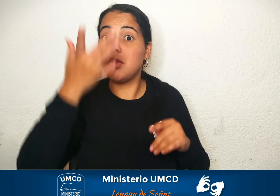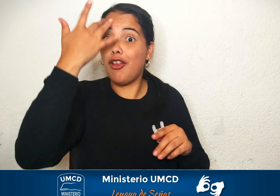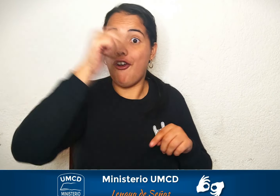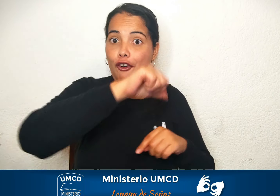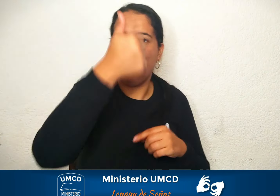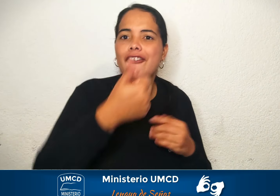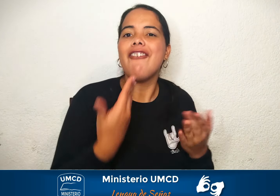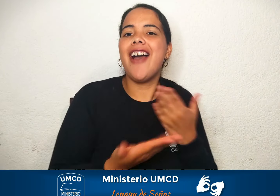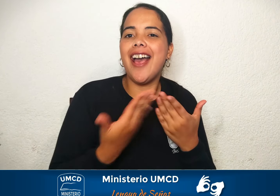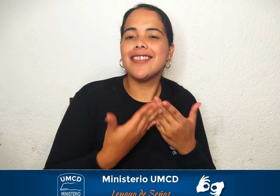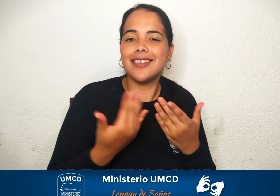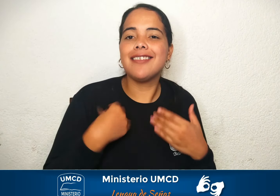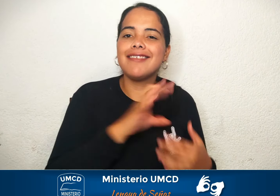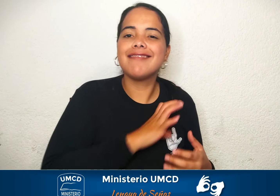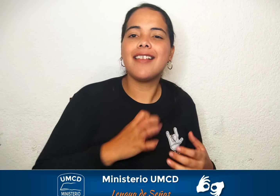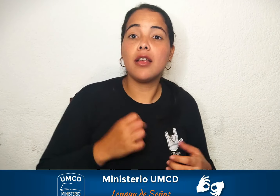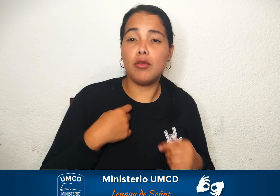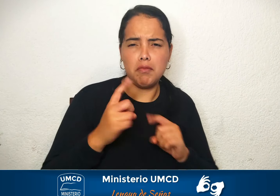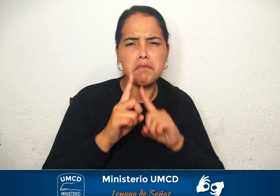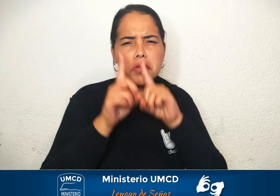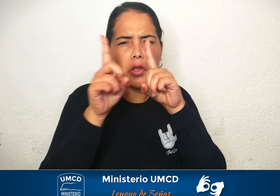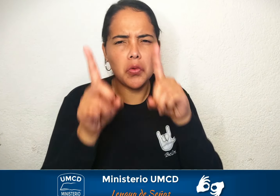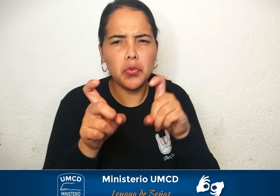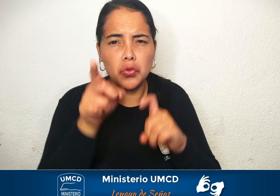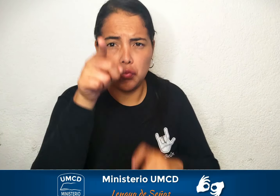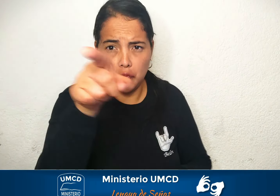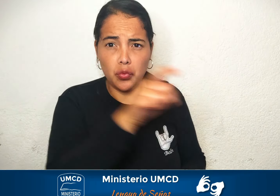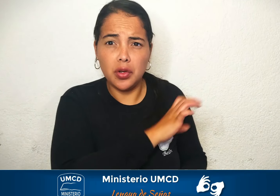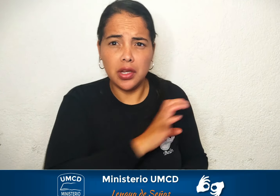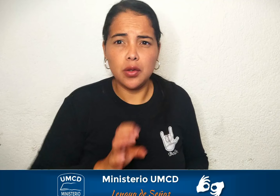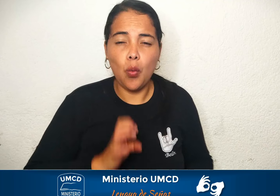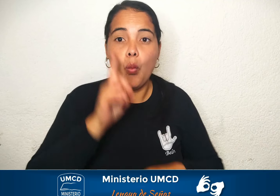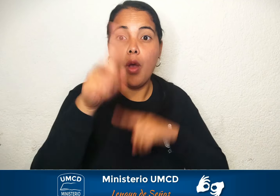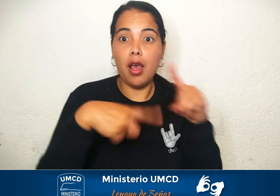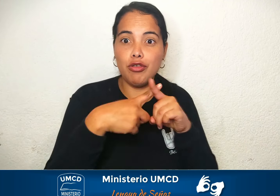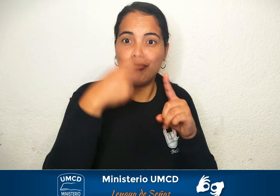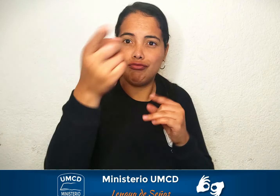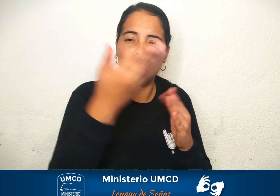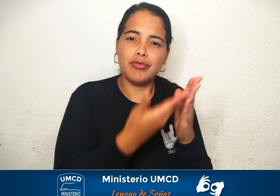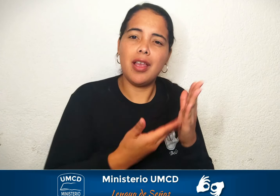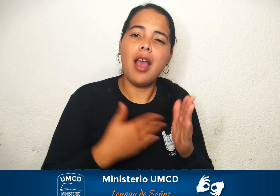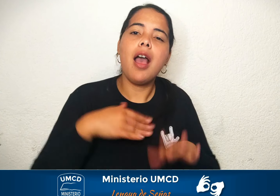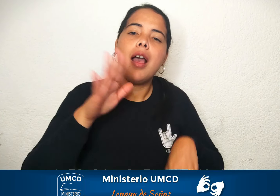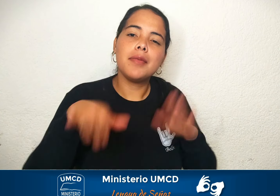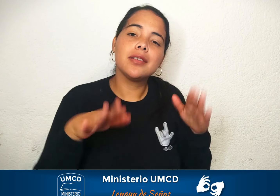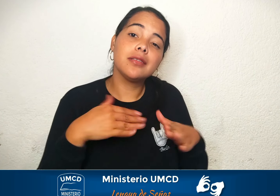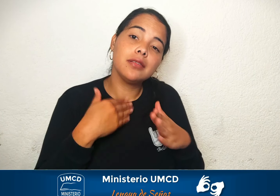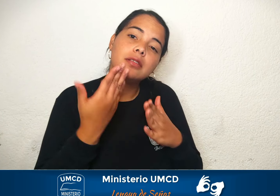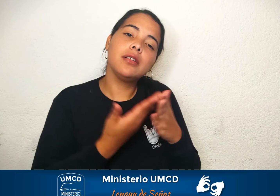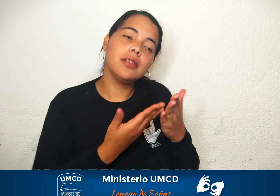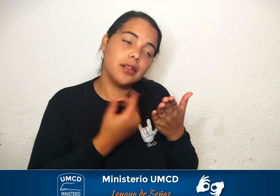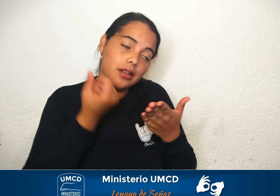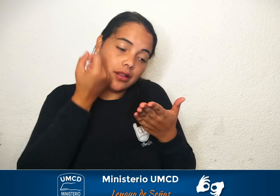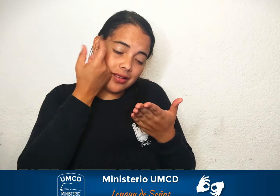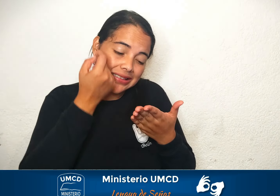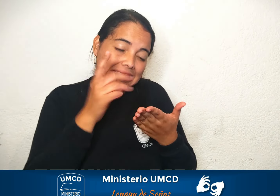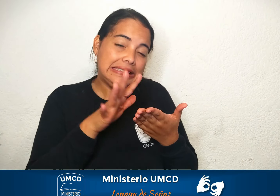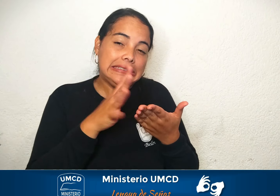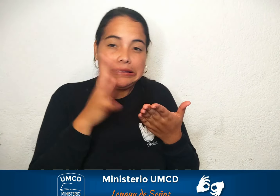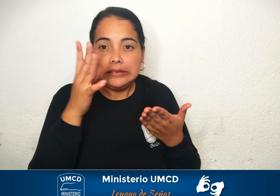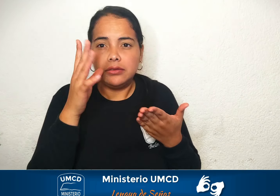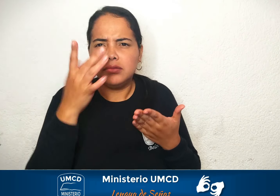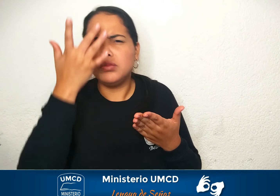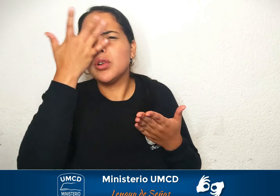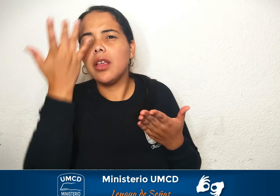de Dios. ¿Es usted, le hago una pregunta, una de las personas que cuando lee la Biblia todavía tiene dificultades en entender